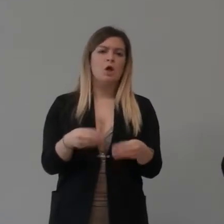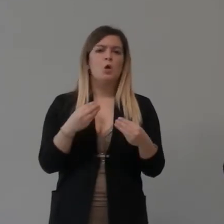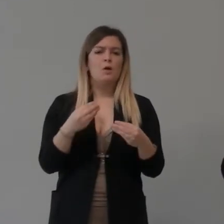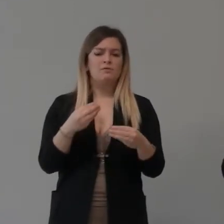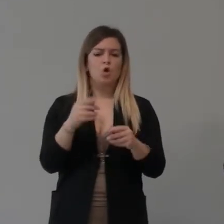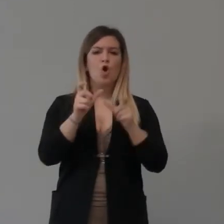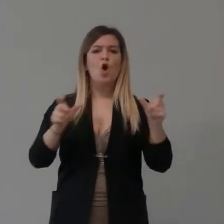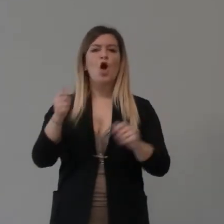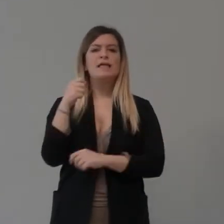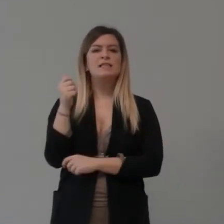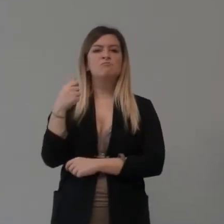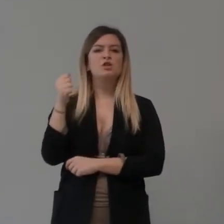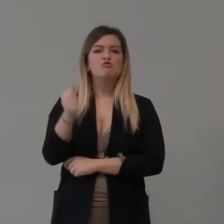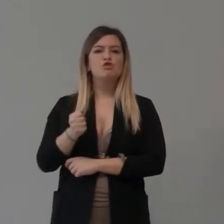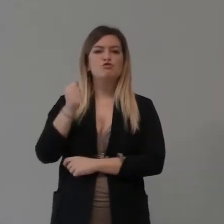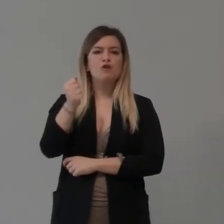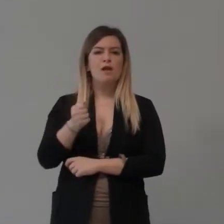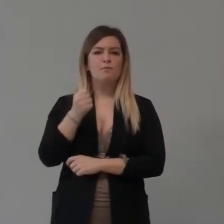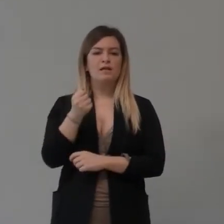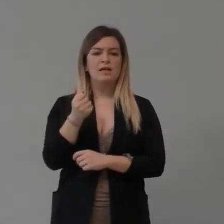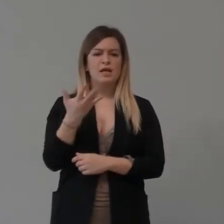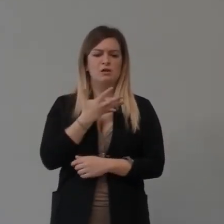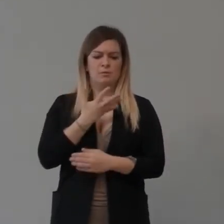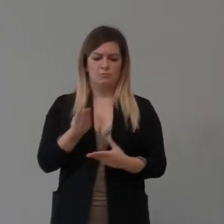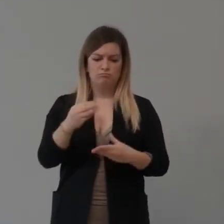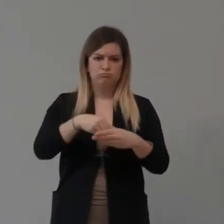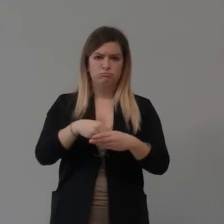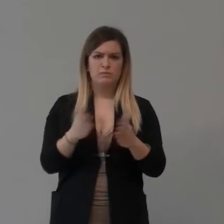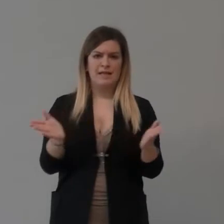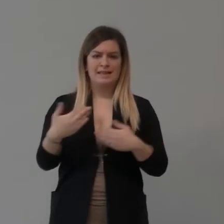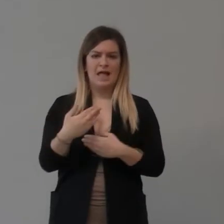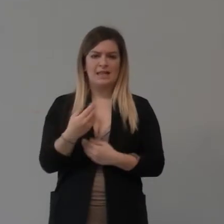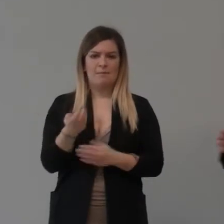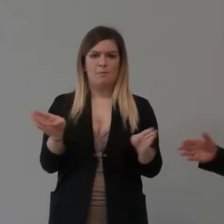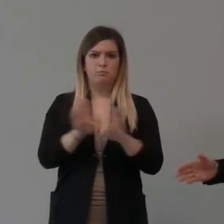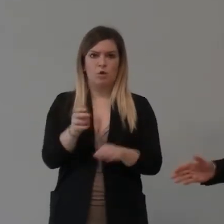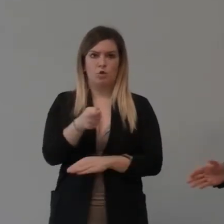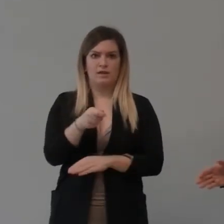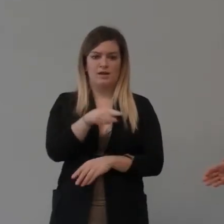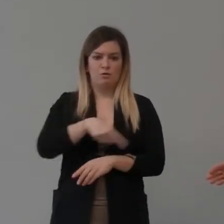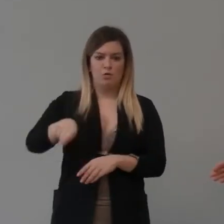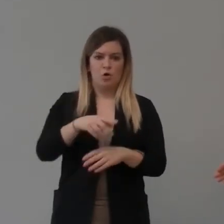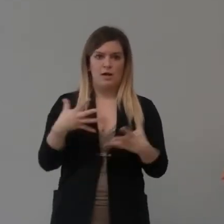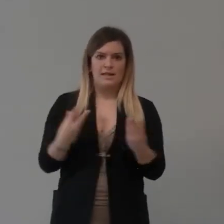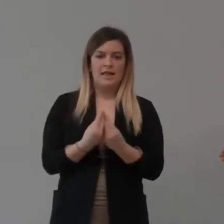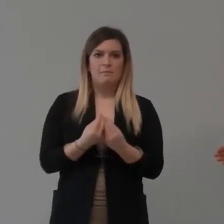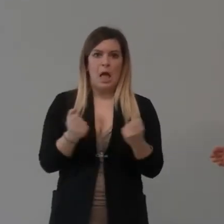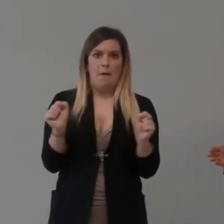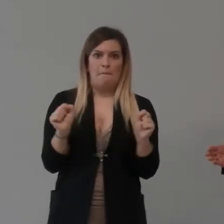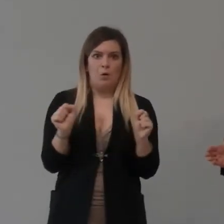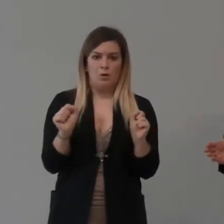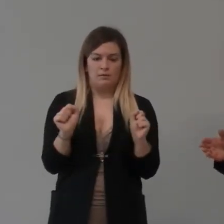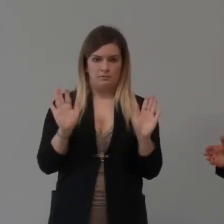erano riuniti in una stanza, chiusi a chiave perché avevano paura che li venivano a prendere e li crocifiggevano anche a loro, e